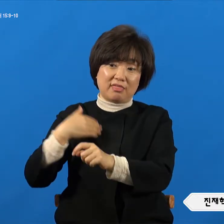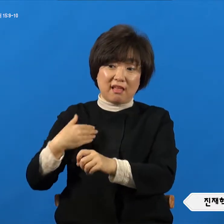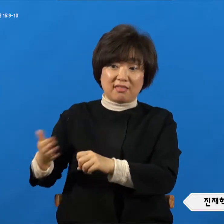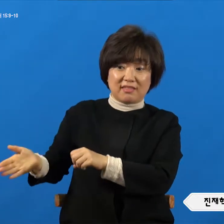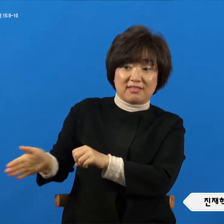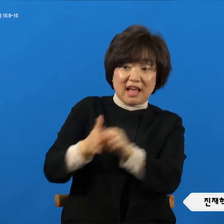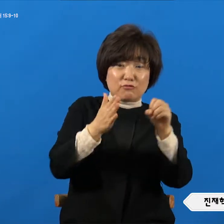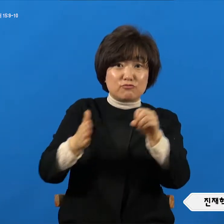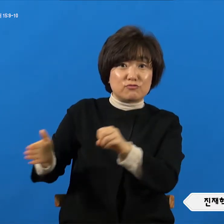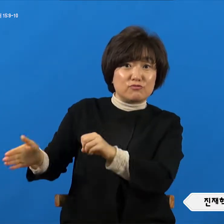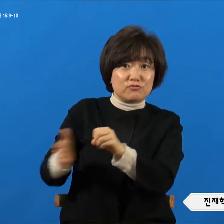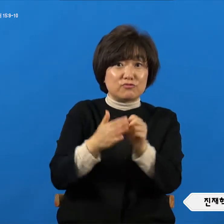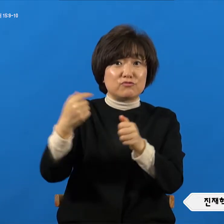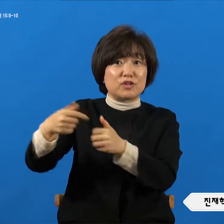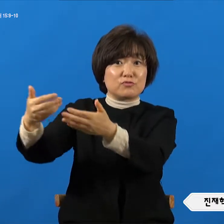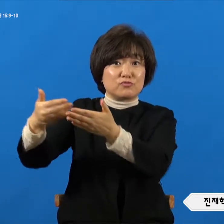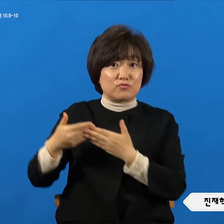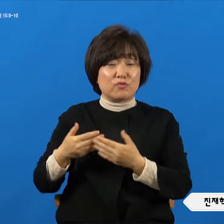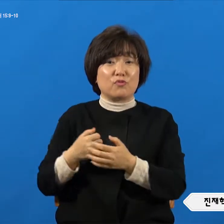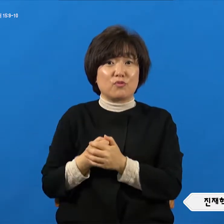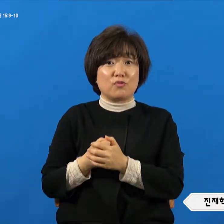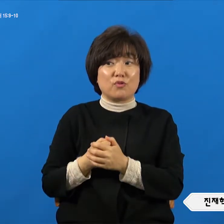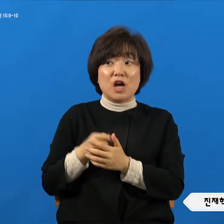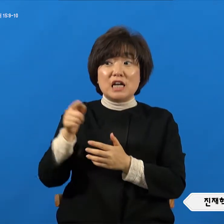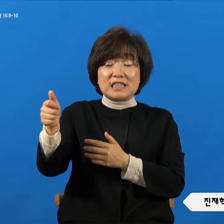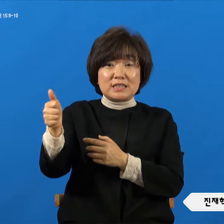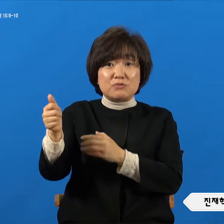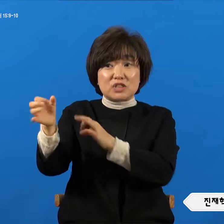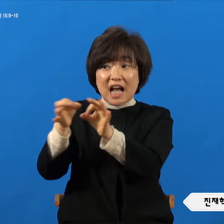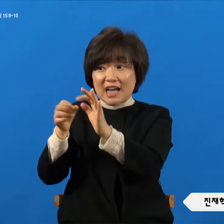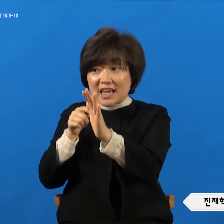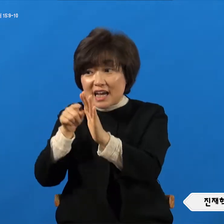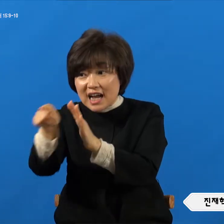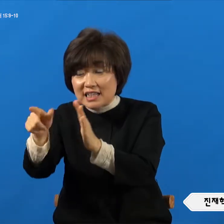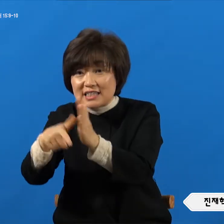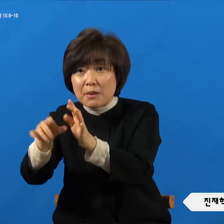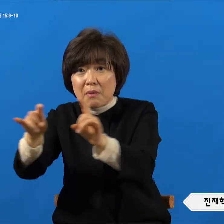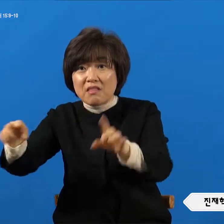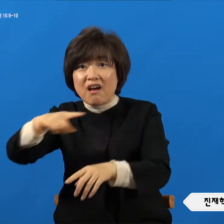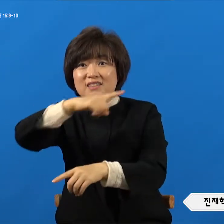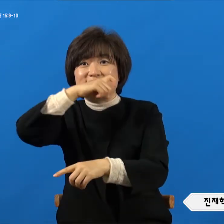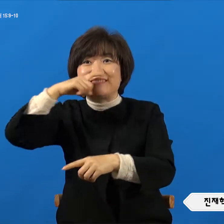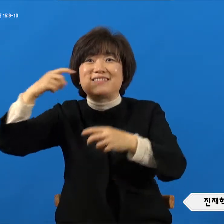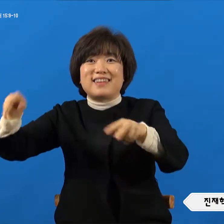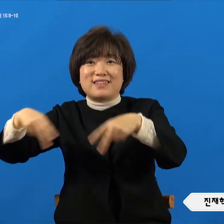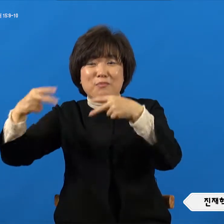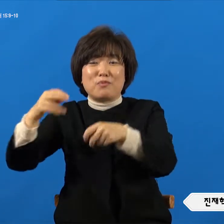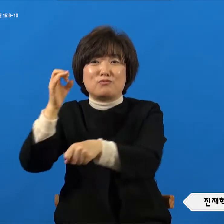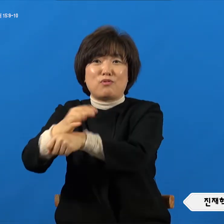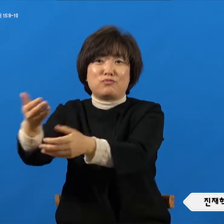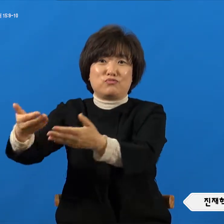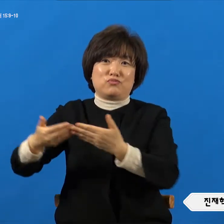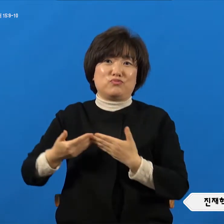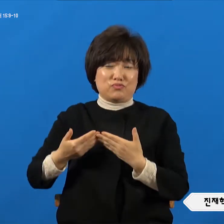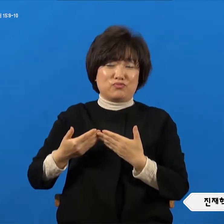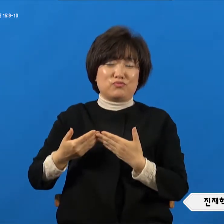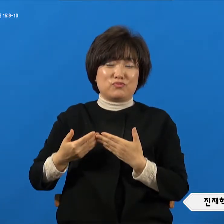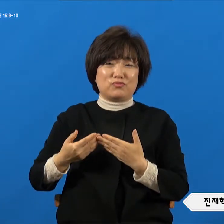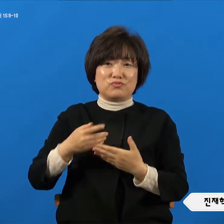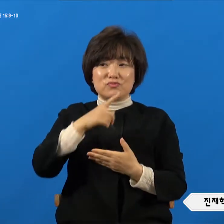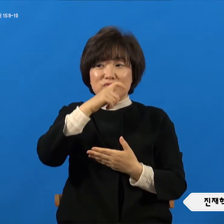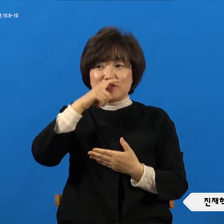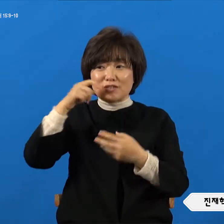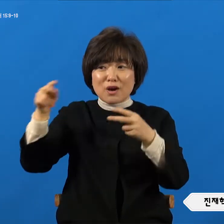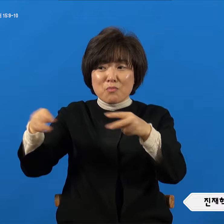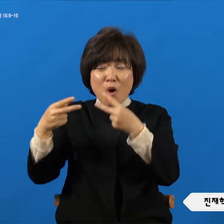가르쳐주기도 하셨습니다. 그분의 가게를 방문할 때마다 그분은 짜장면을 사주셨습니다. 그